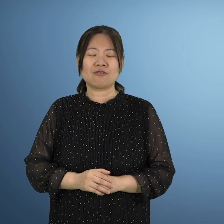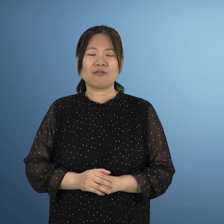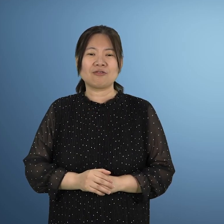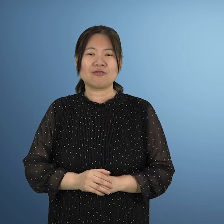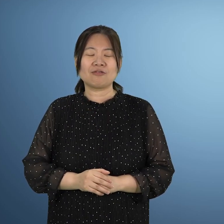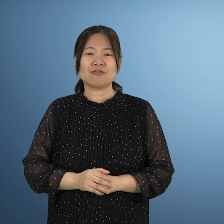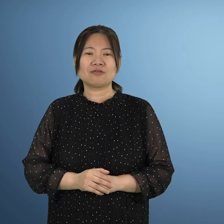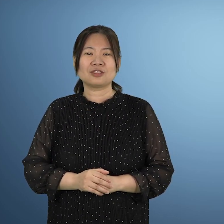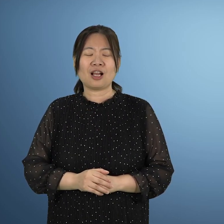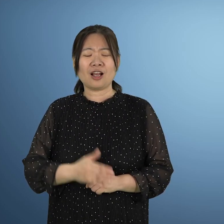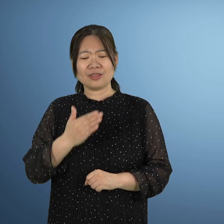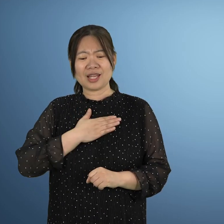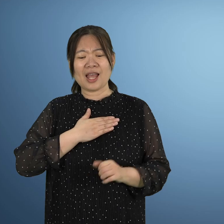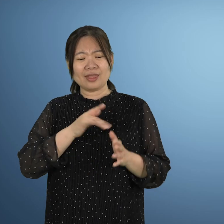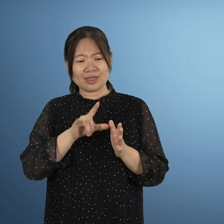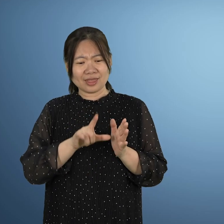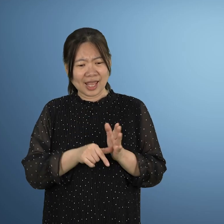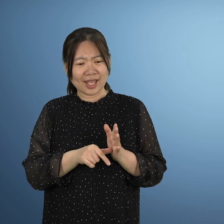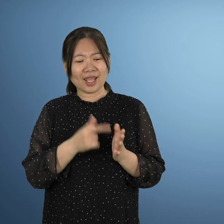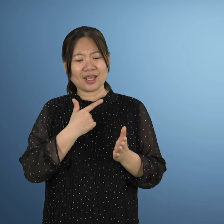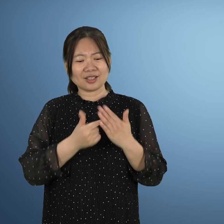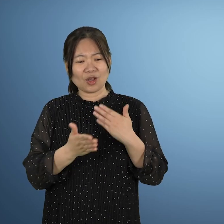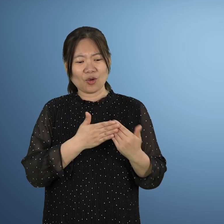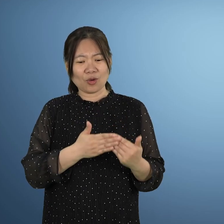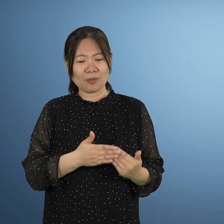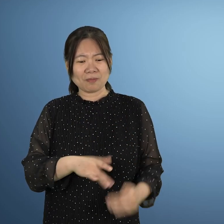대고 거기다가 나 때는,